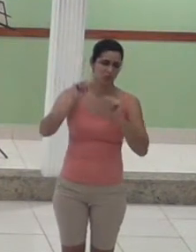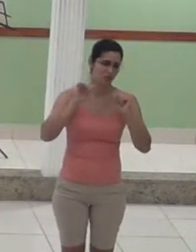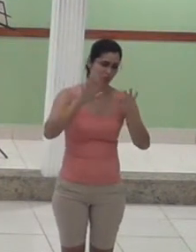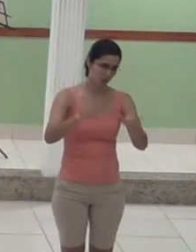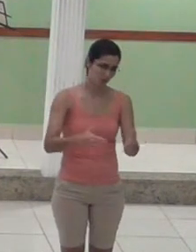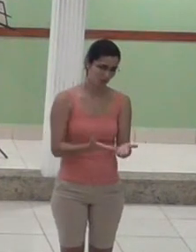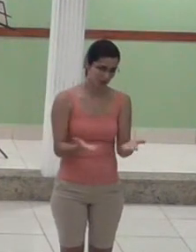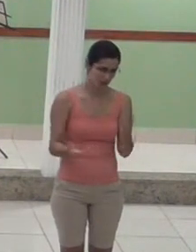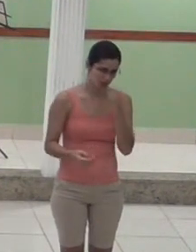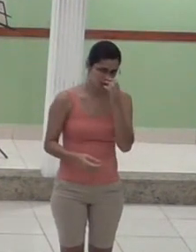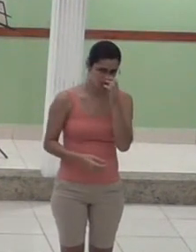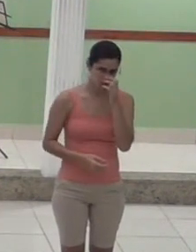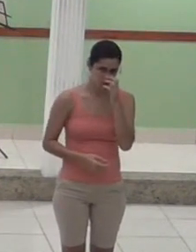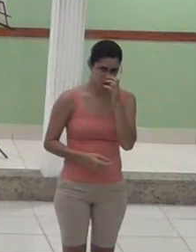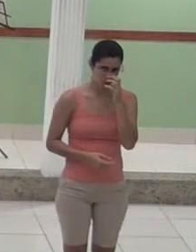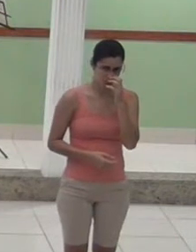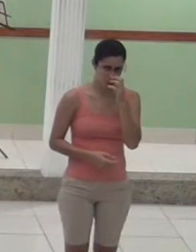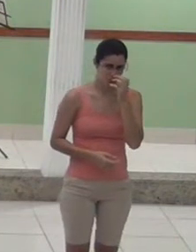cada um. Amém.